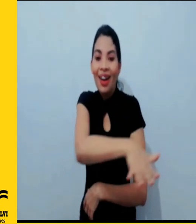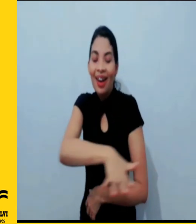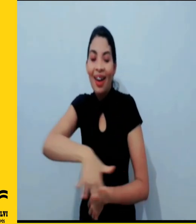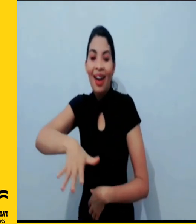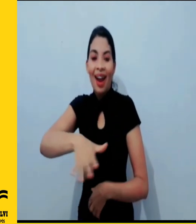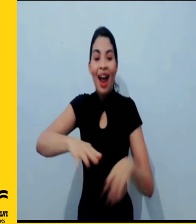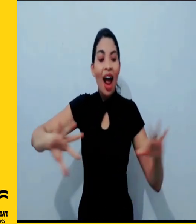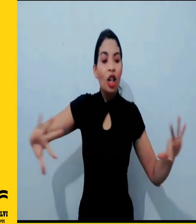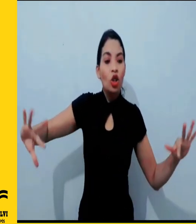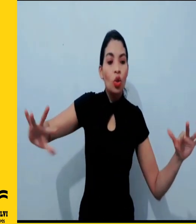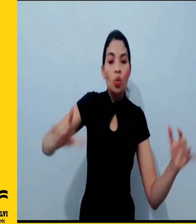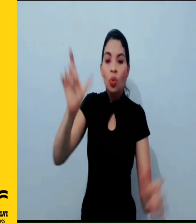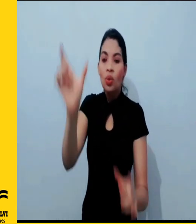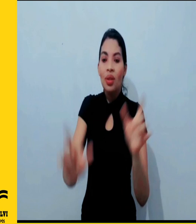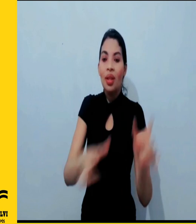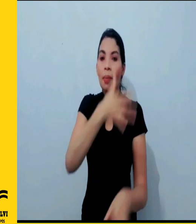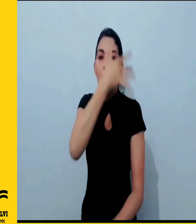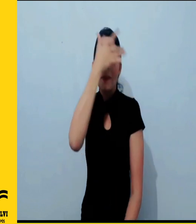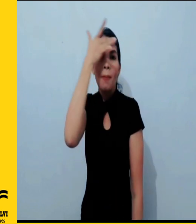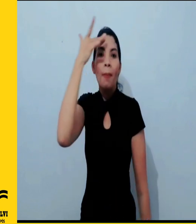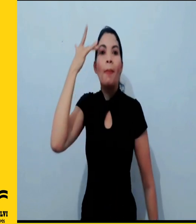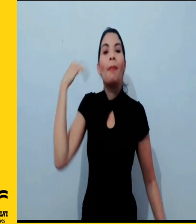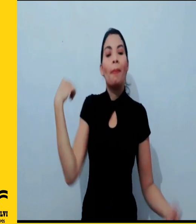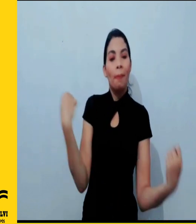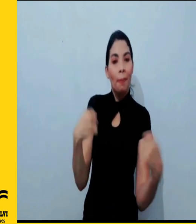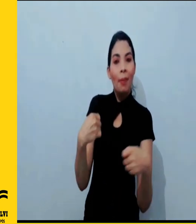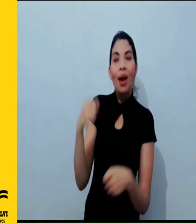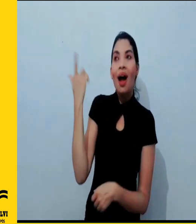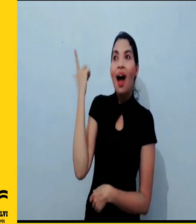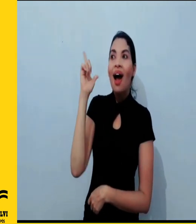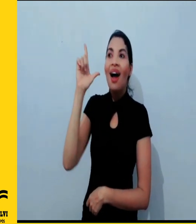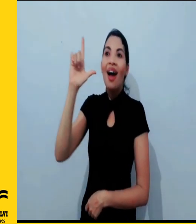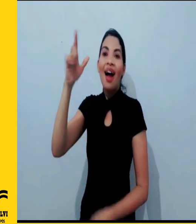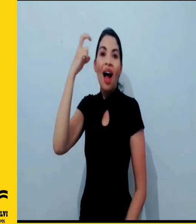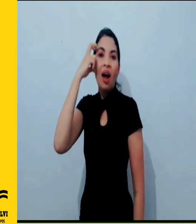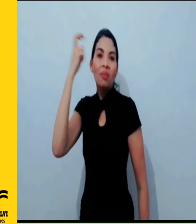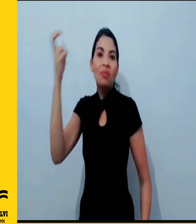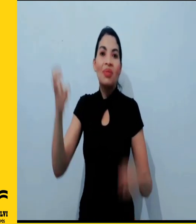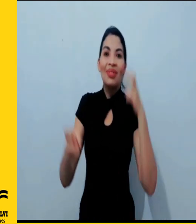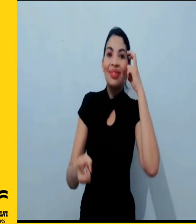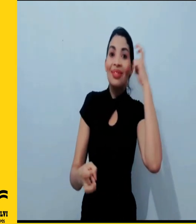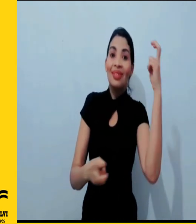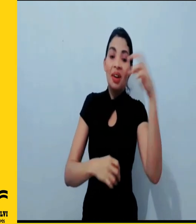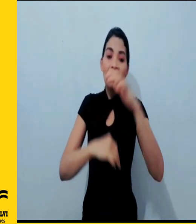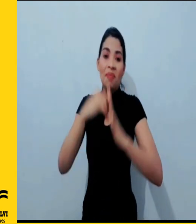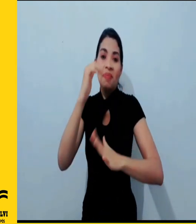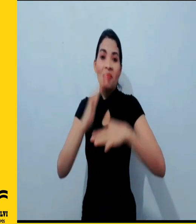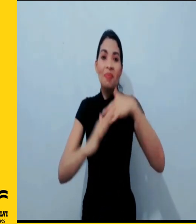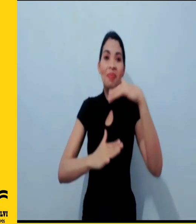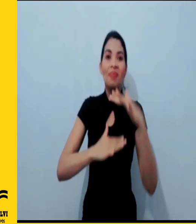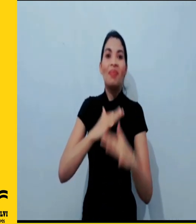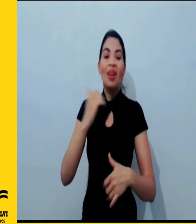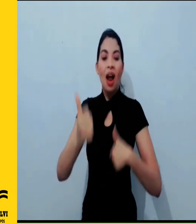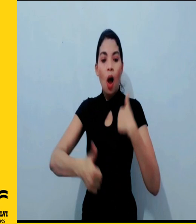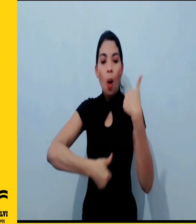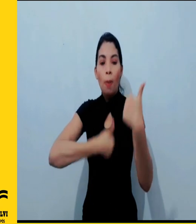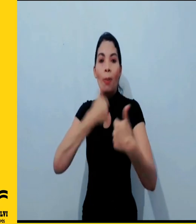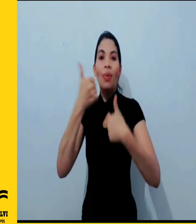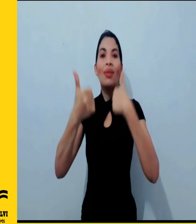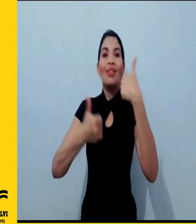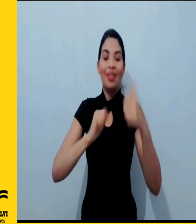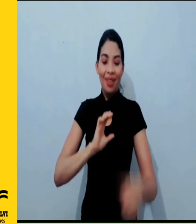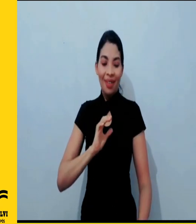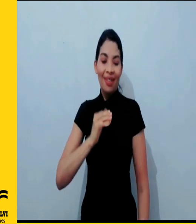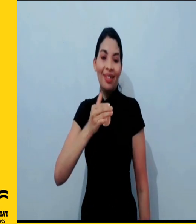setores sociais, pois a humanidade só tem a ganhar com a capacitação de profissionais